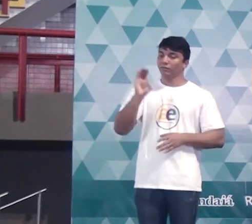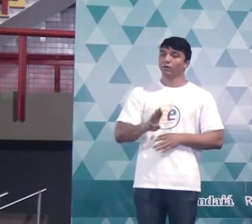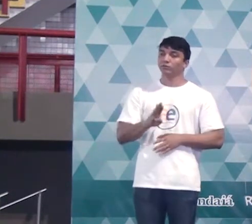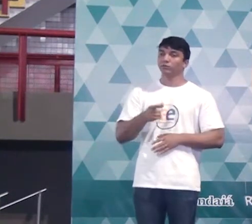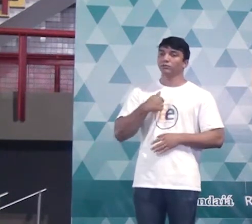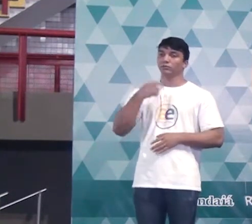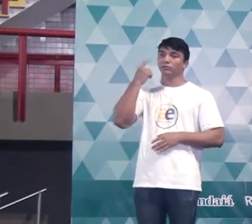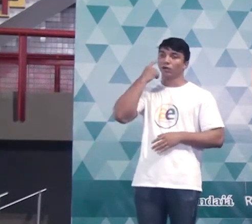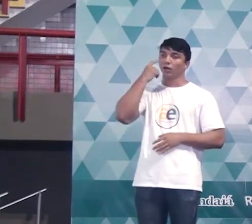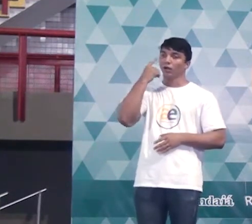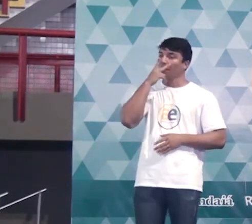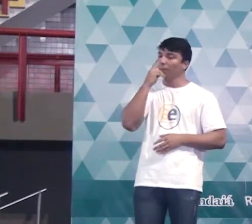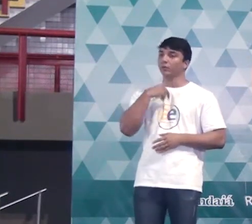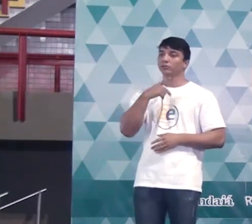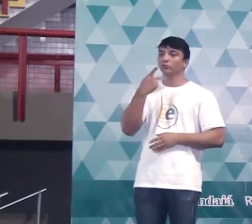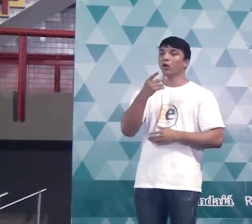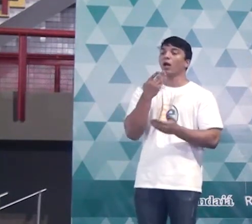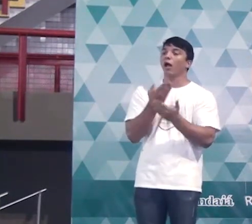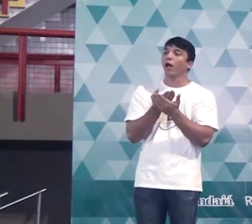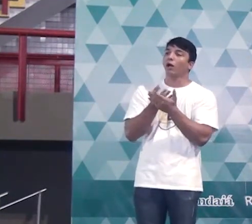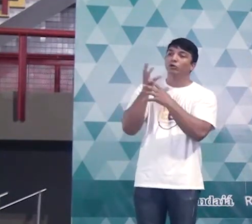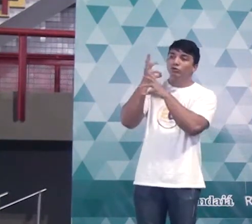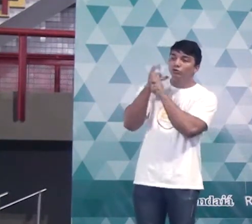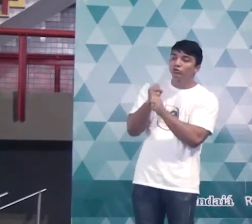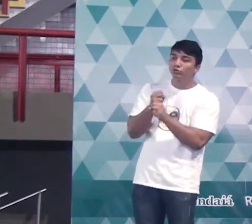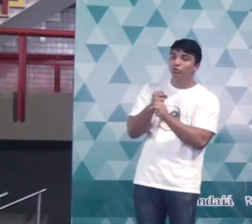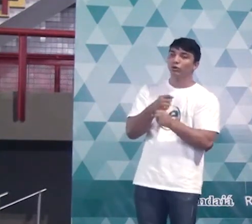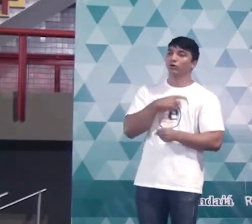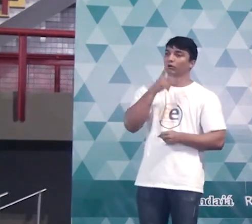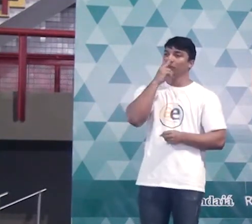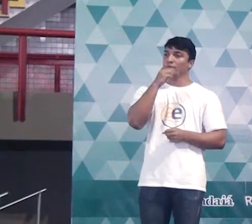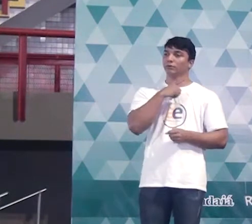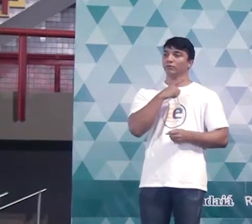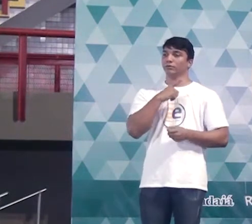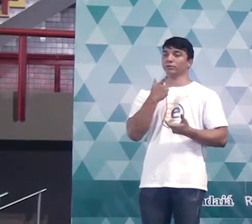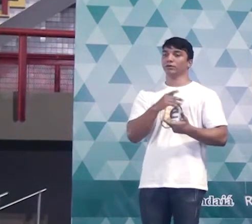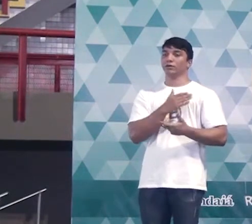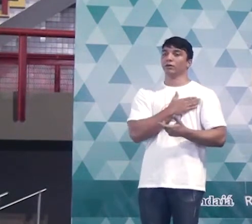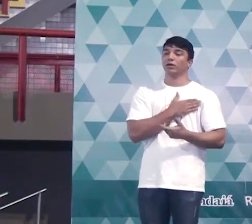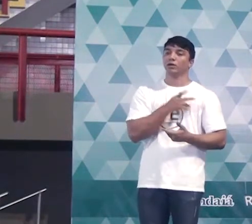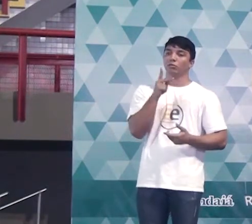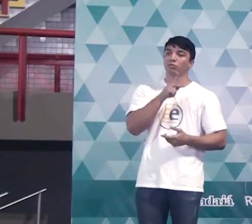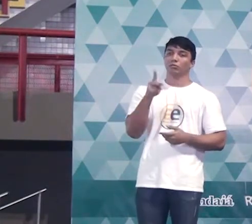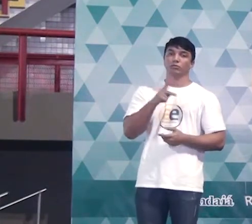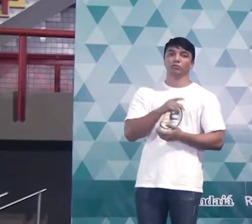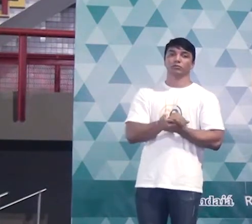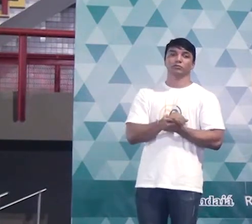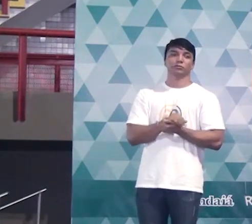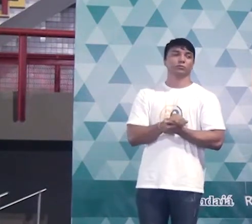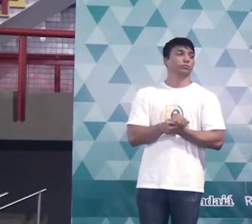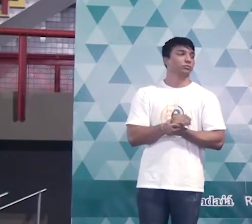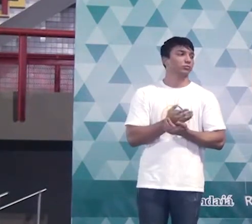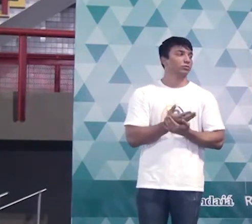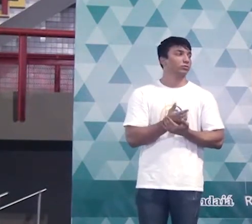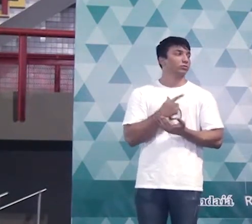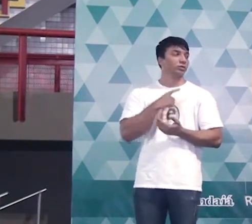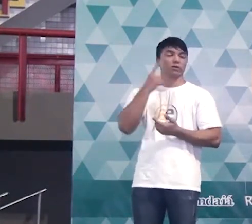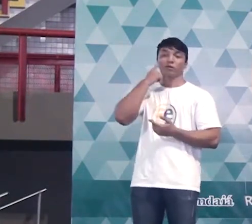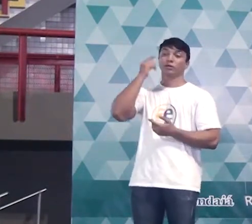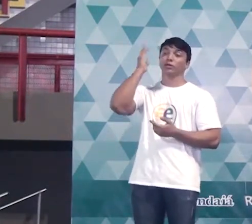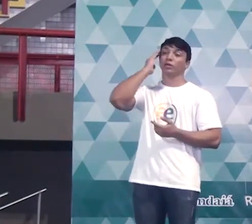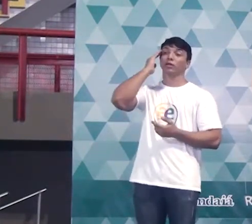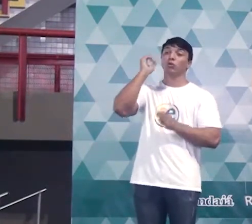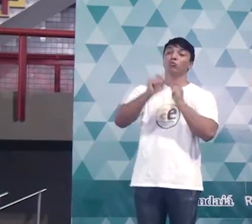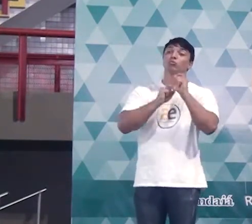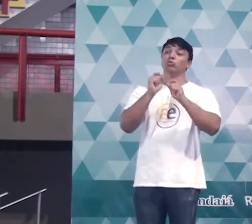Aí você, na sua aula de história, com o meu querido, maravilhoso professor Miquiles, você vai